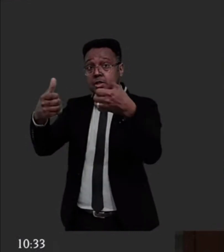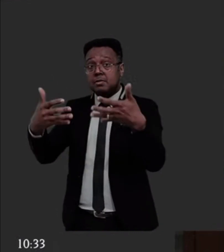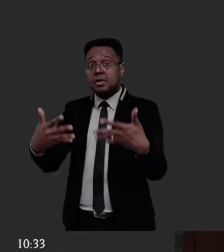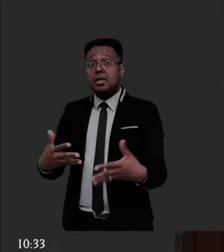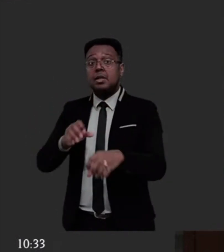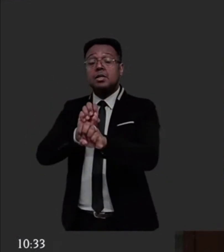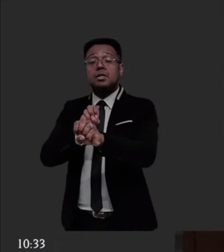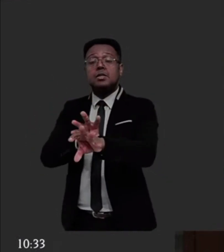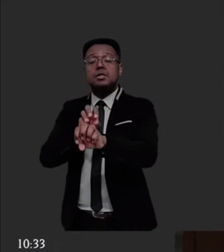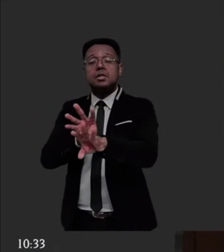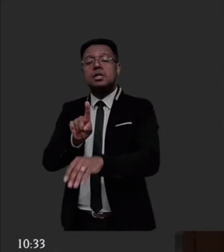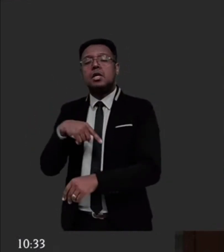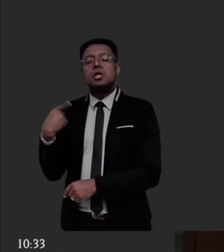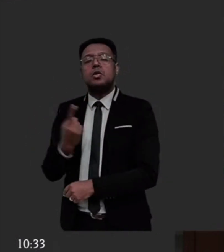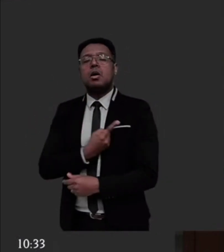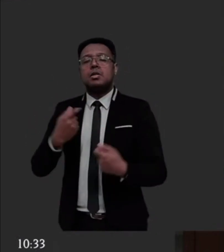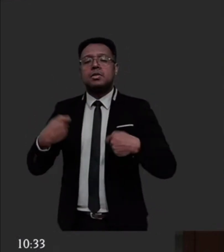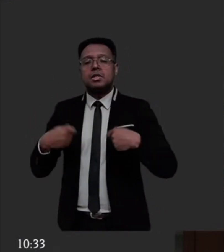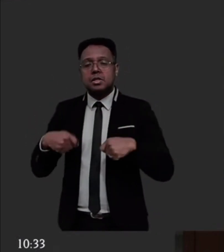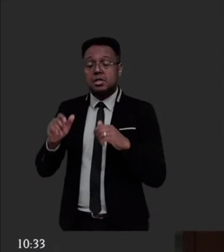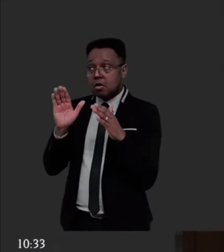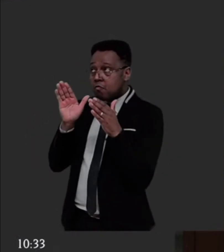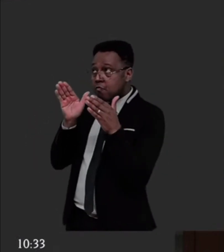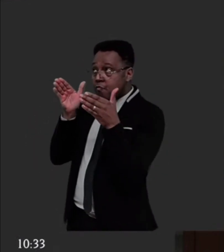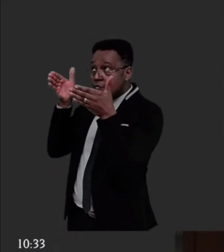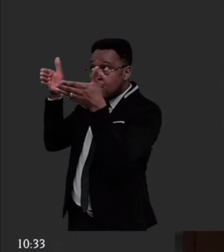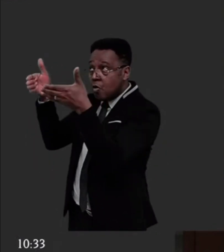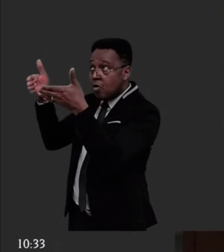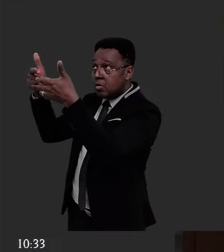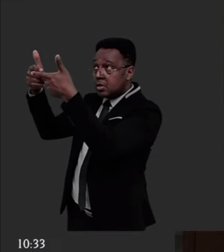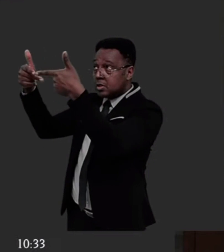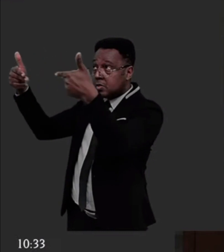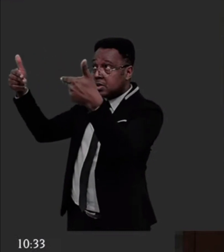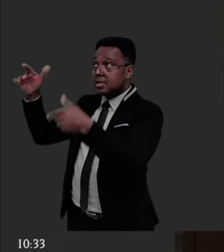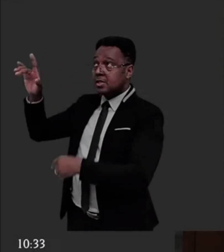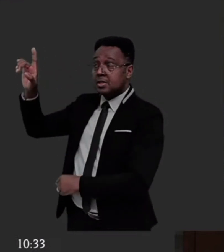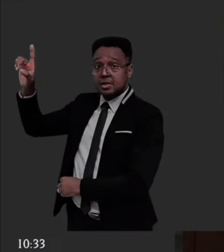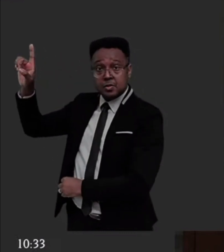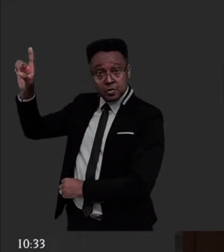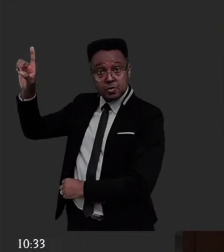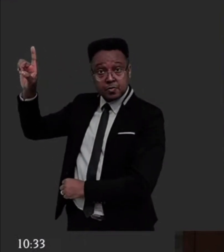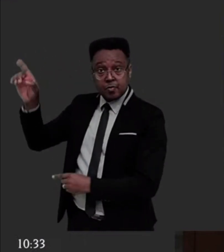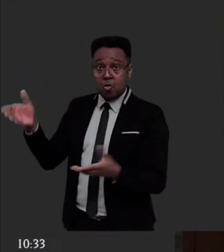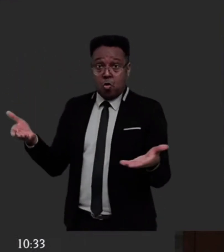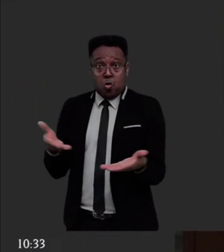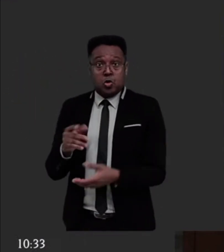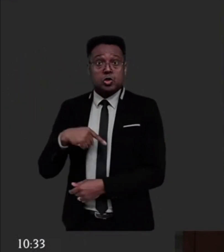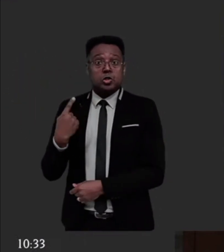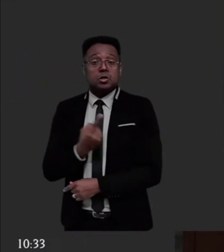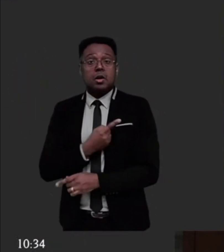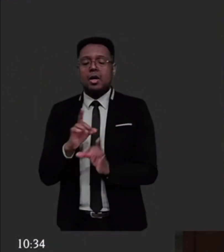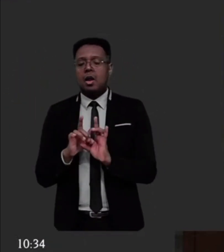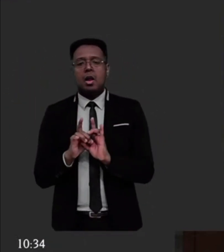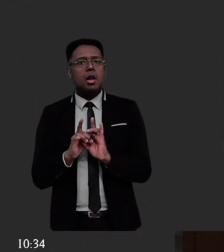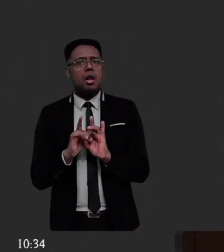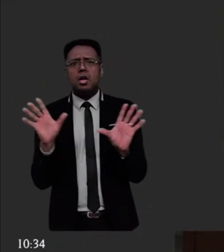para o Senhor e o cuidado de não dar a nossa liberdade que hoje temos, que Deus nos dá a graça de